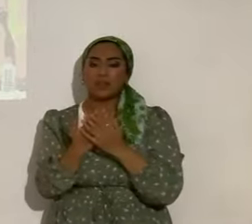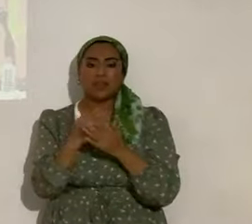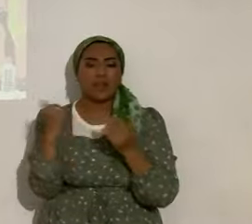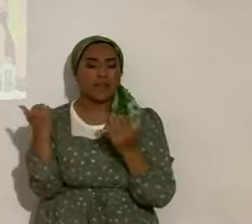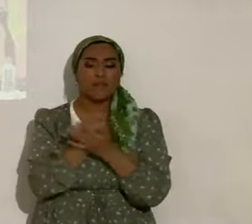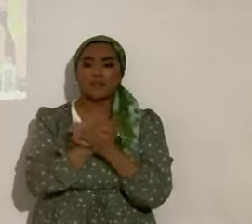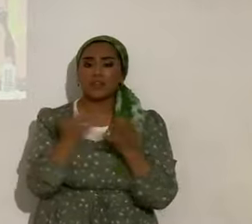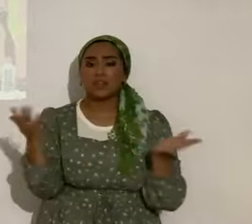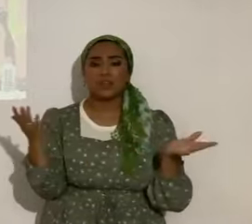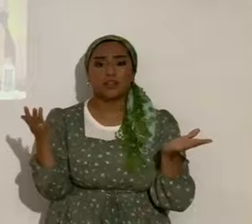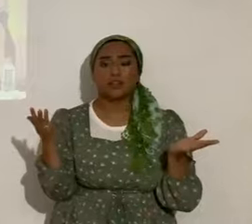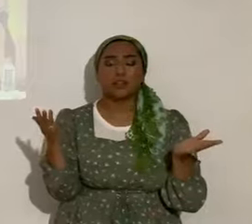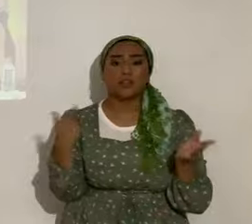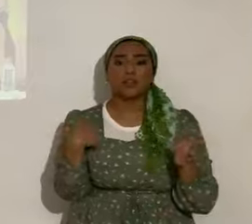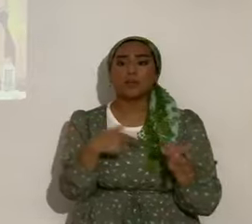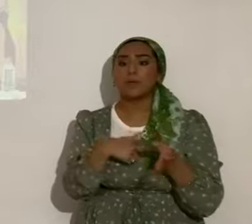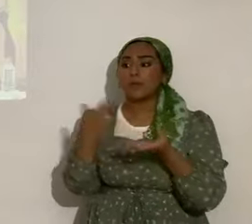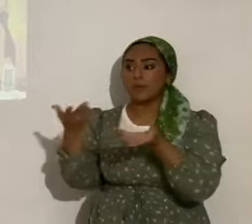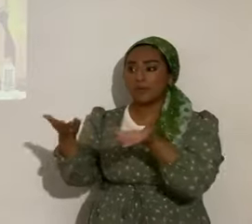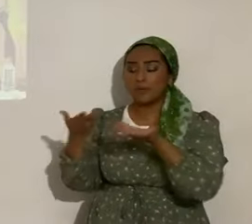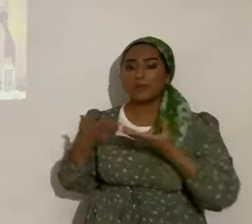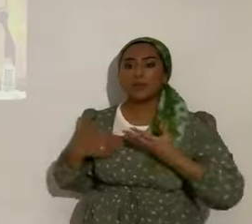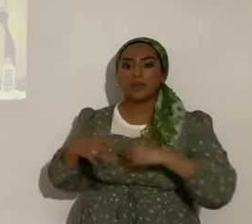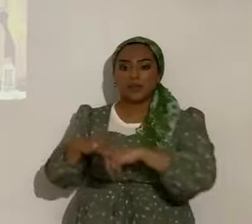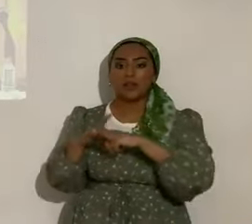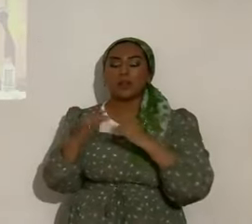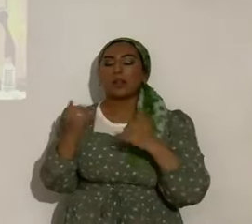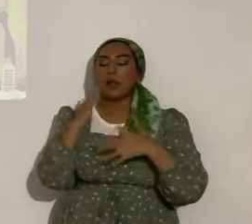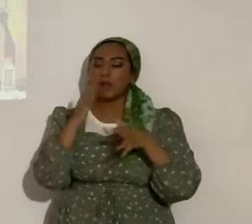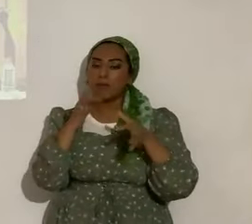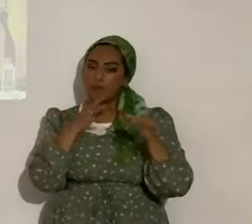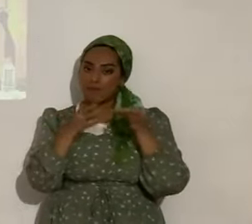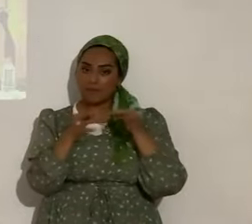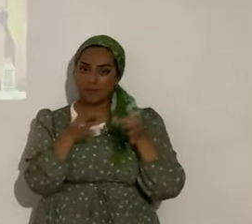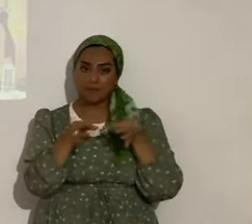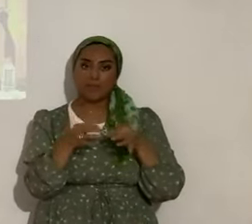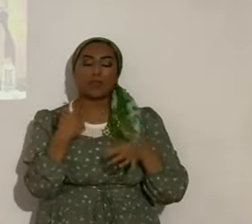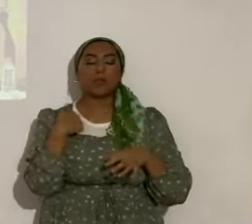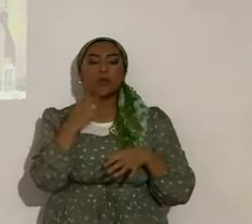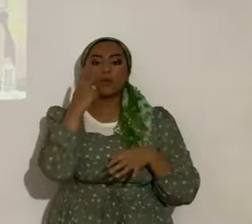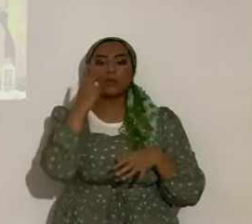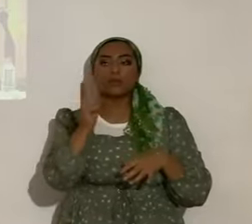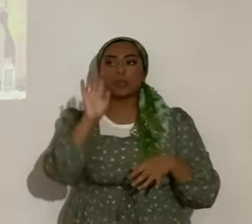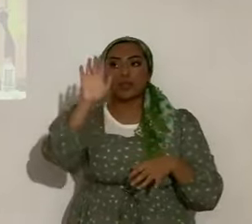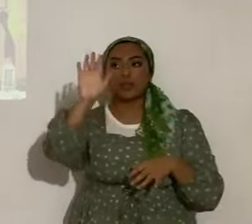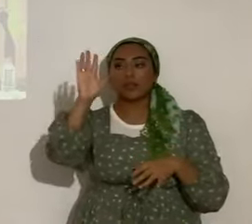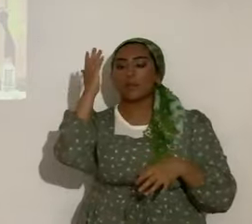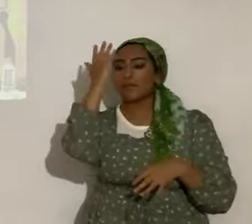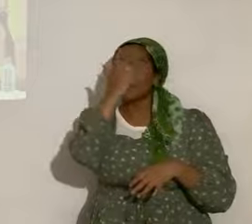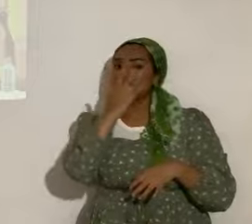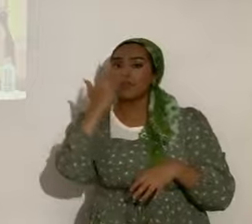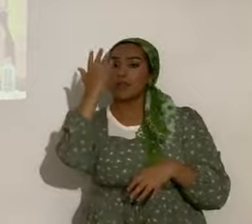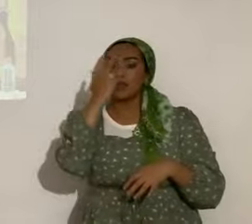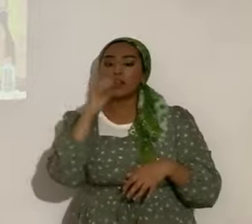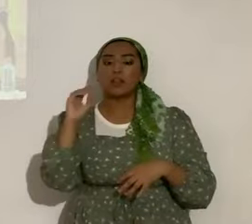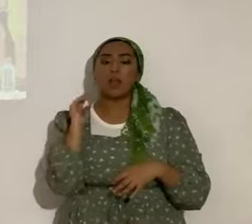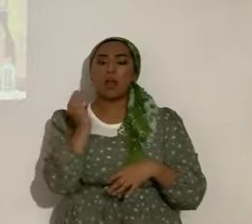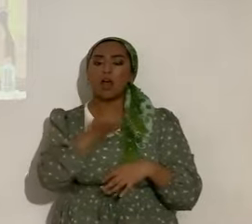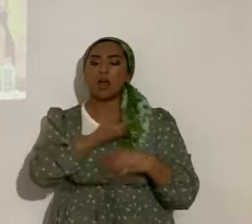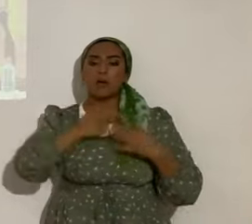todo. Heredamos la tierra, ahorita voy a explicar eso. Veremos su rostro y nuestro